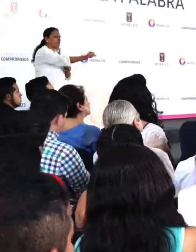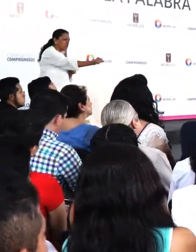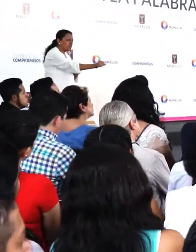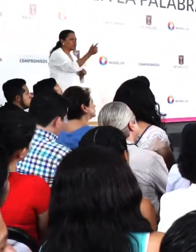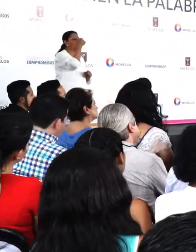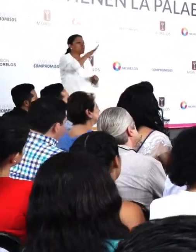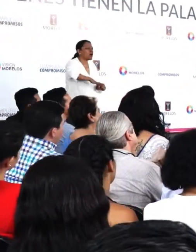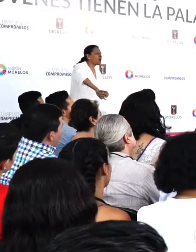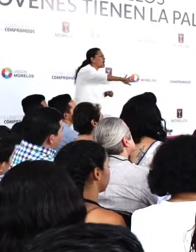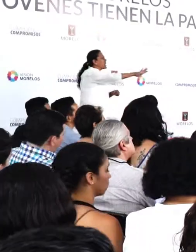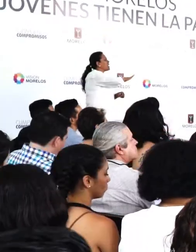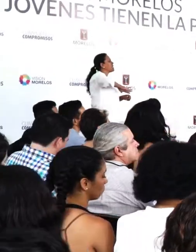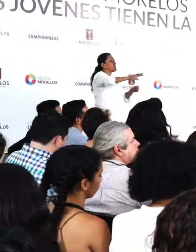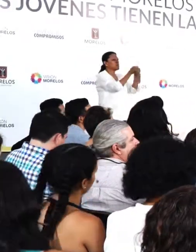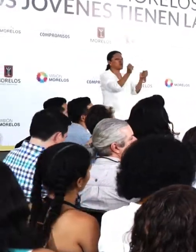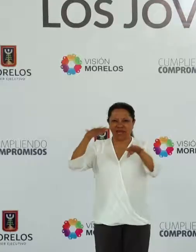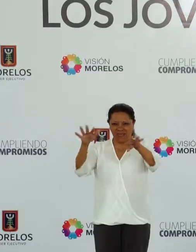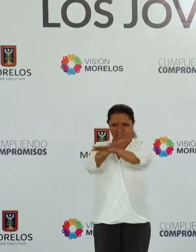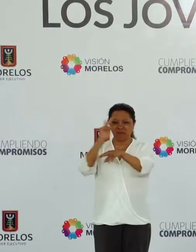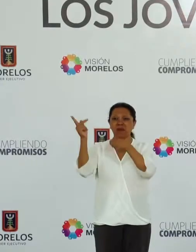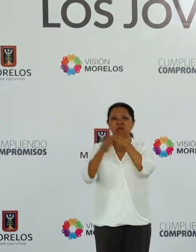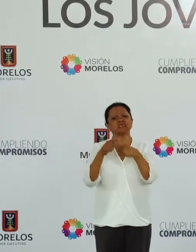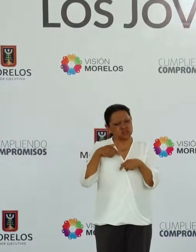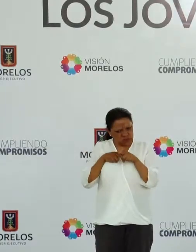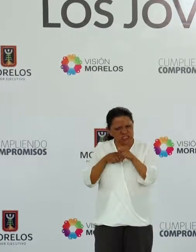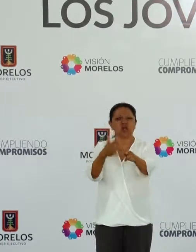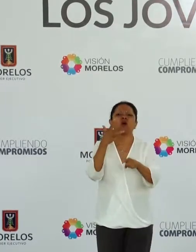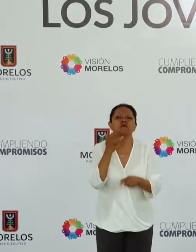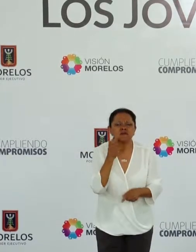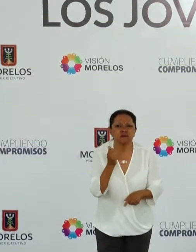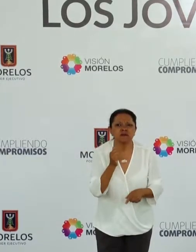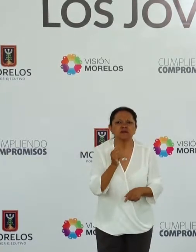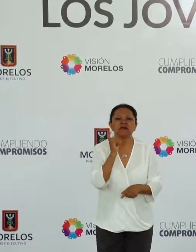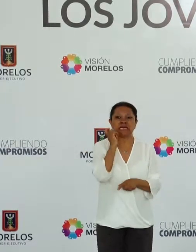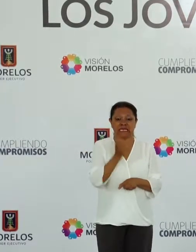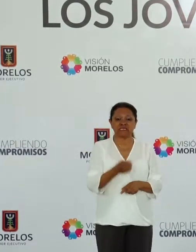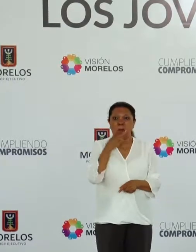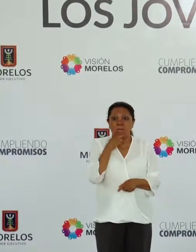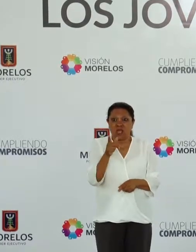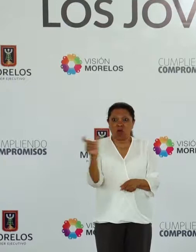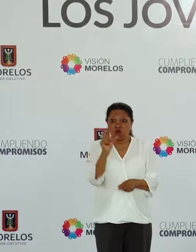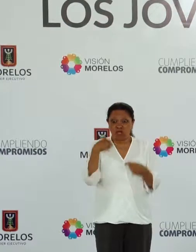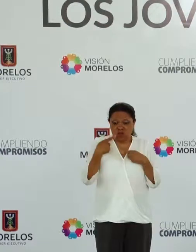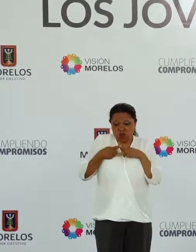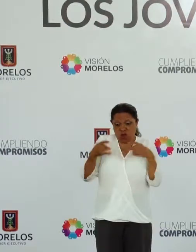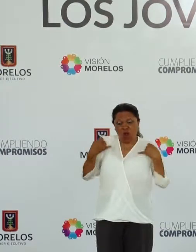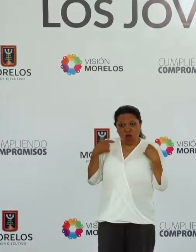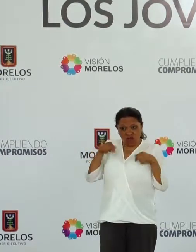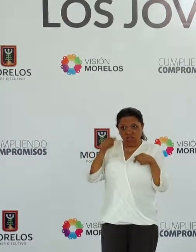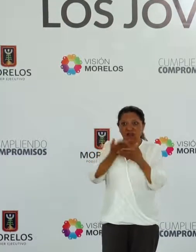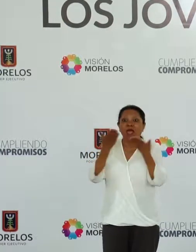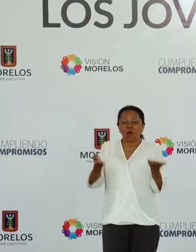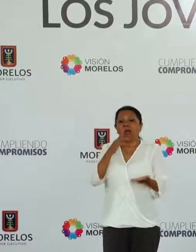al ámbito de la sociedad y de las personas. Este país es mejor cuando yo me empecé como ustedes. Y ojalá que sea